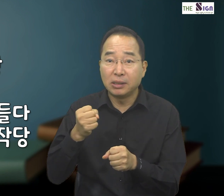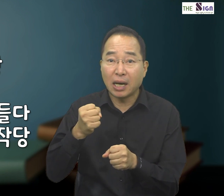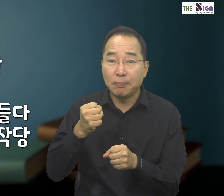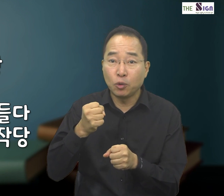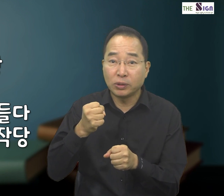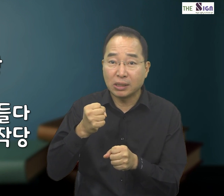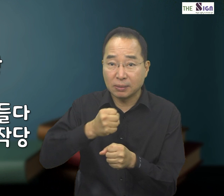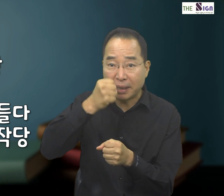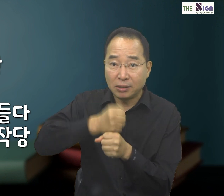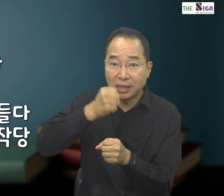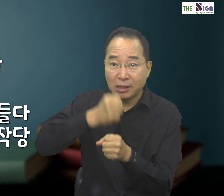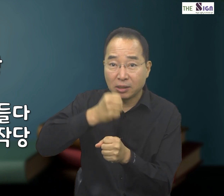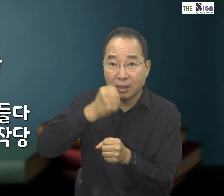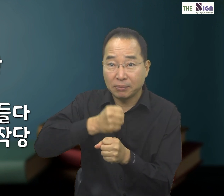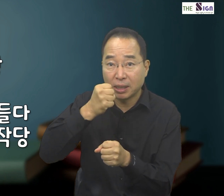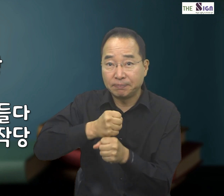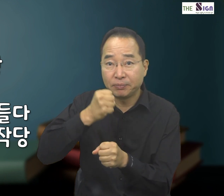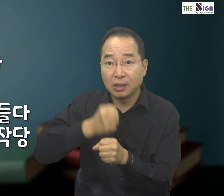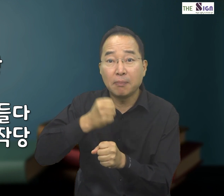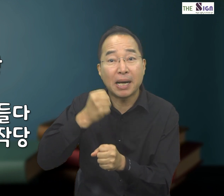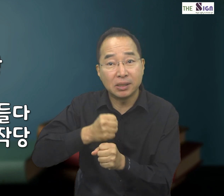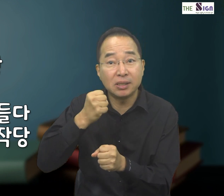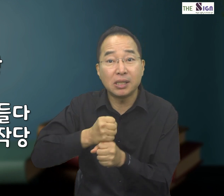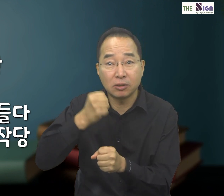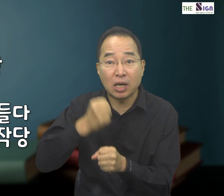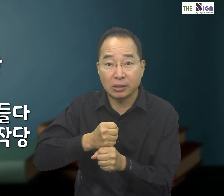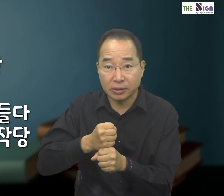만들다라는 동작이 있어요. 만들다는 이렇게 합니다. 이건 망치질에서 나왔어요.